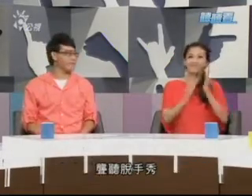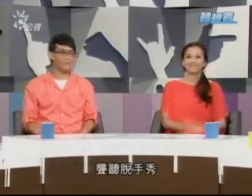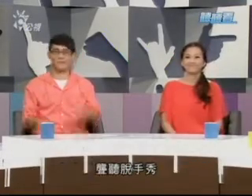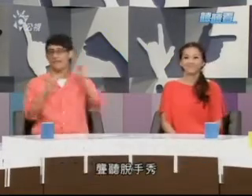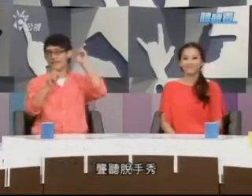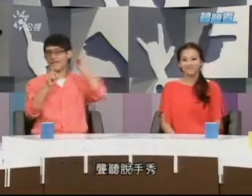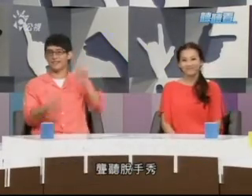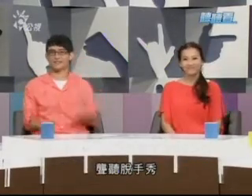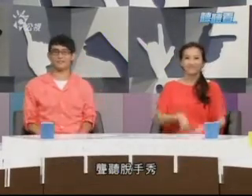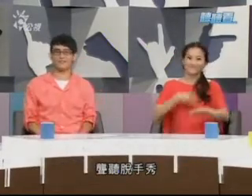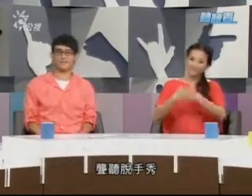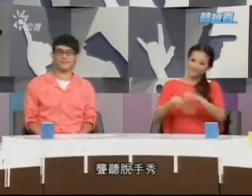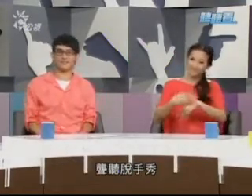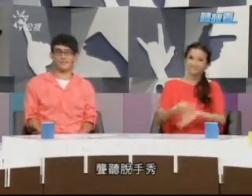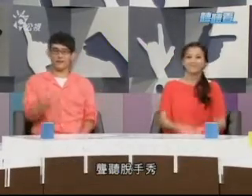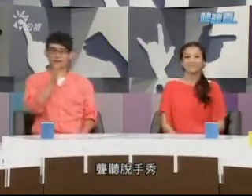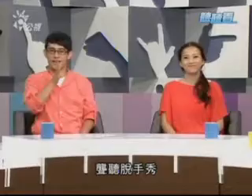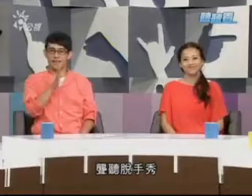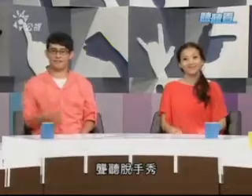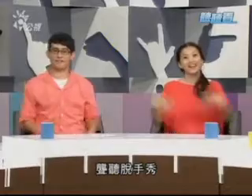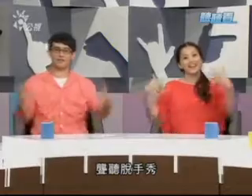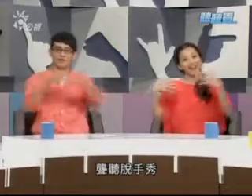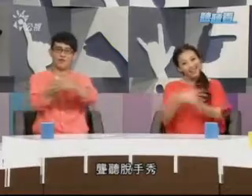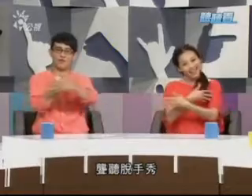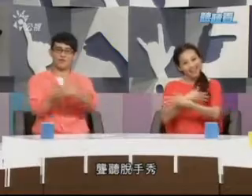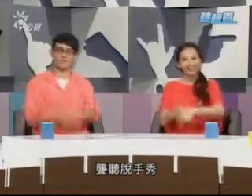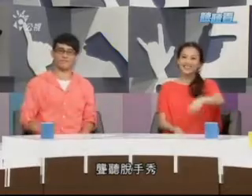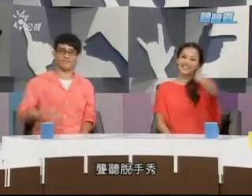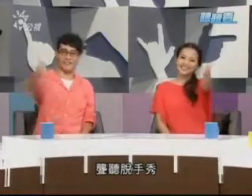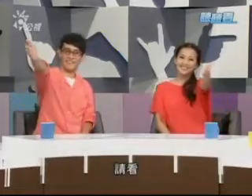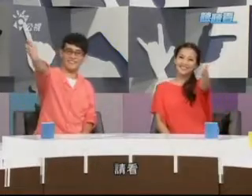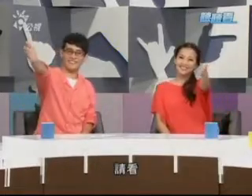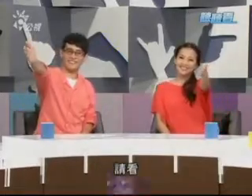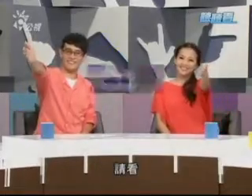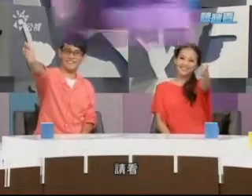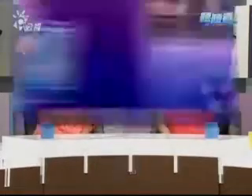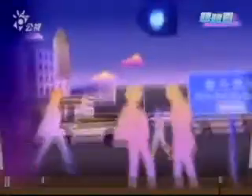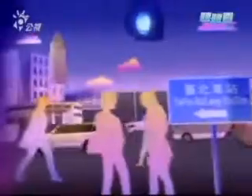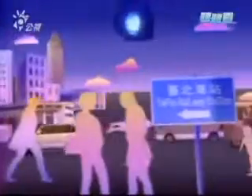龙 听 托 手 秀， 请看。